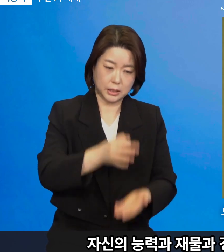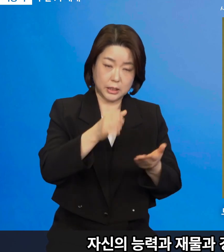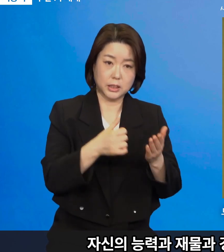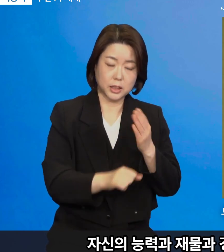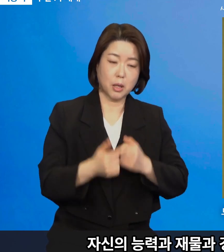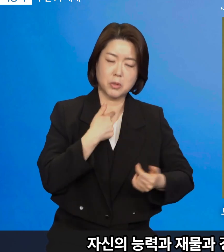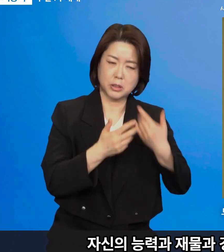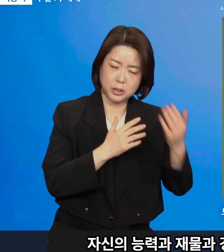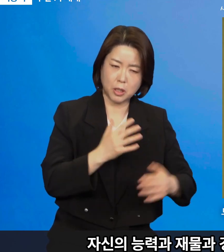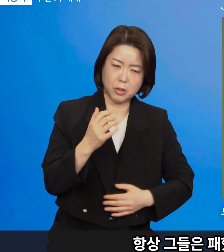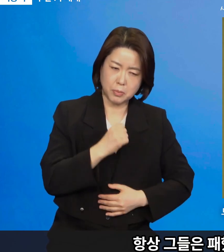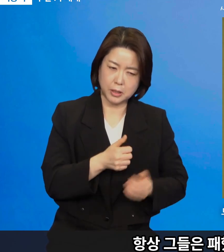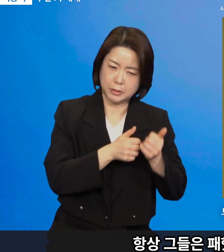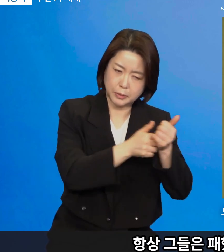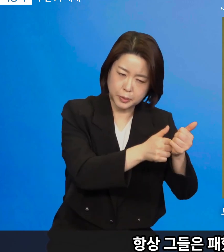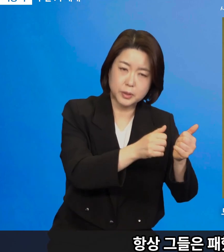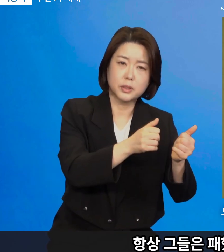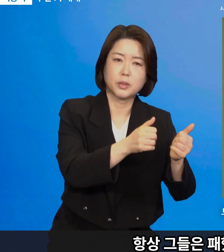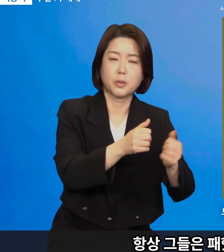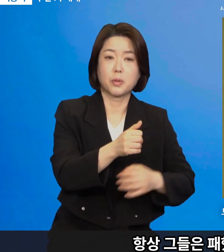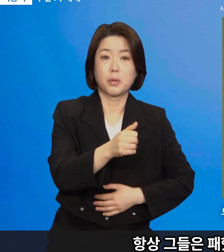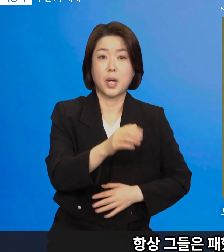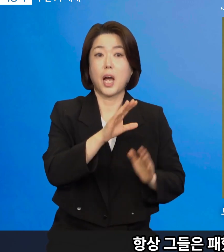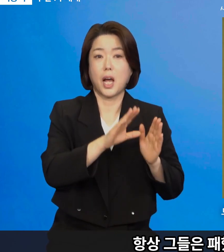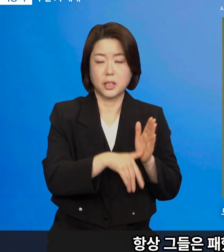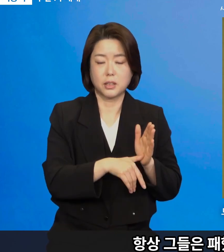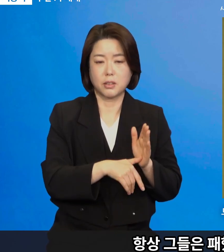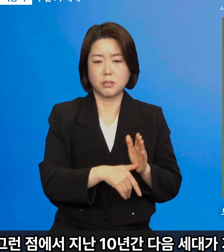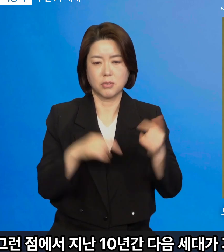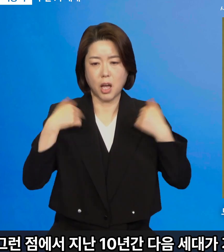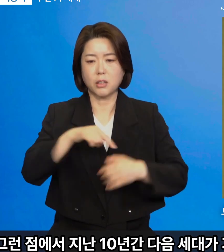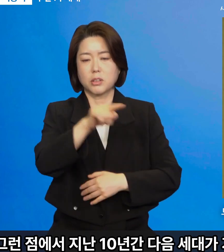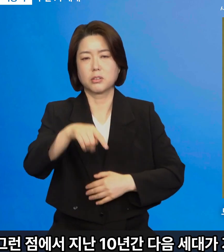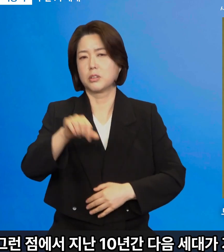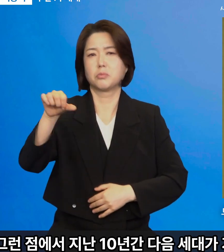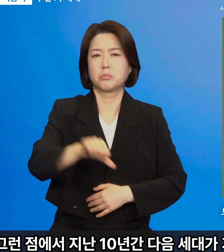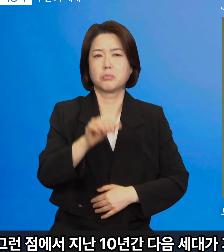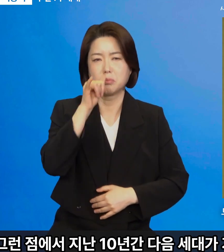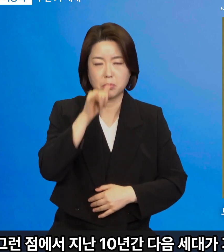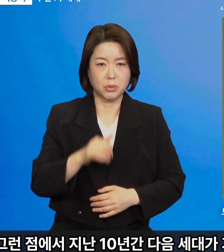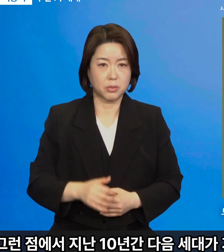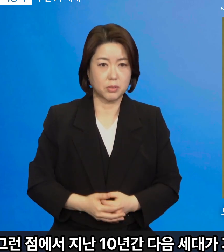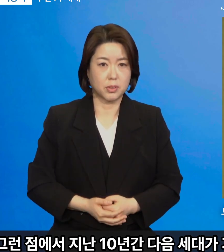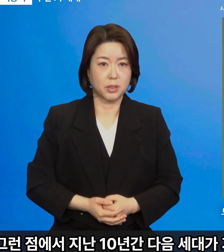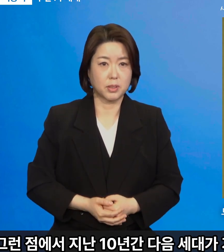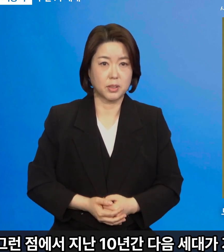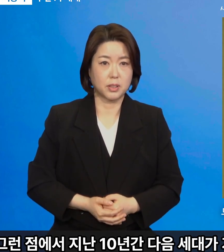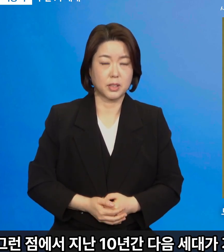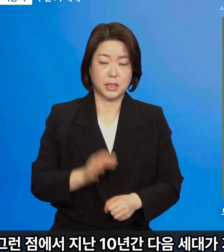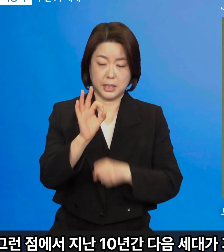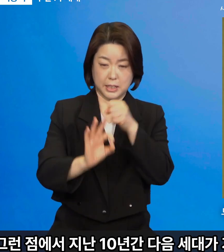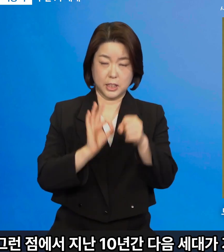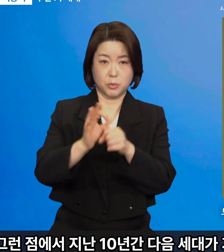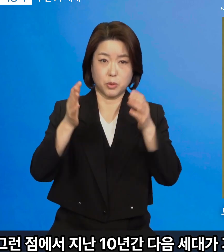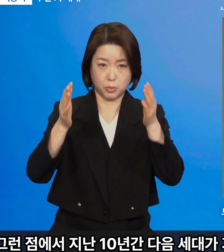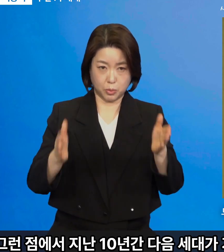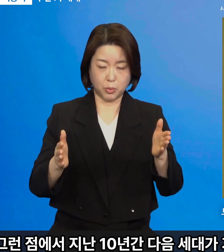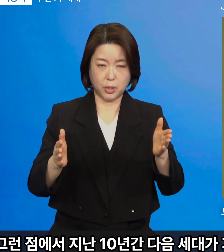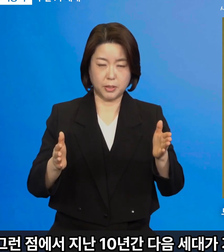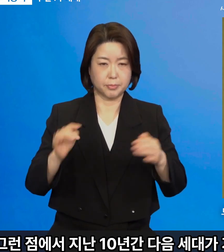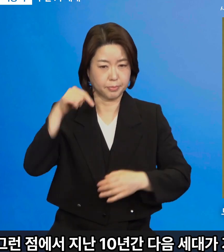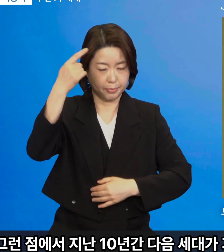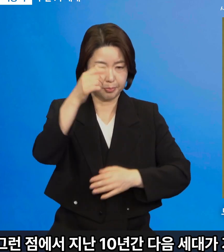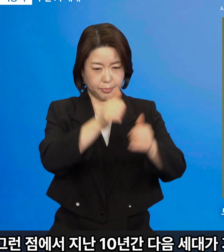경험을 의지하려 할 때는 항상 그들은 패했다는 것입니다. 그런 점에서 지난 10년간 다음 세대가 거의